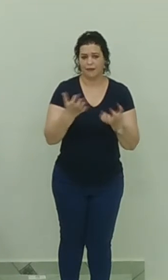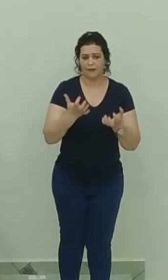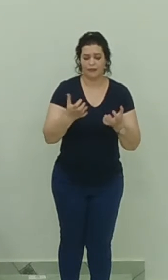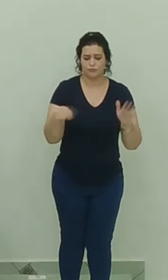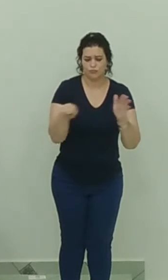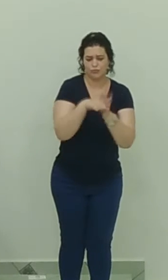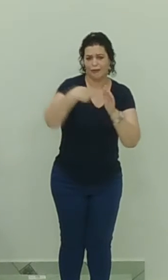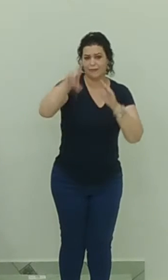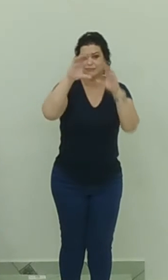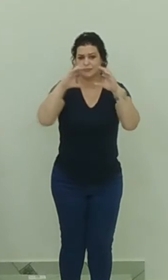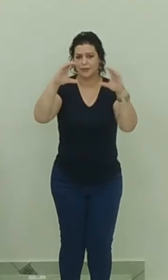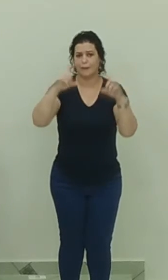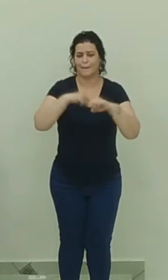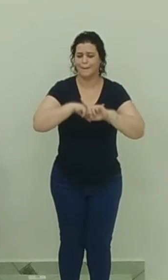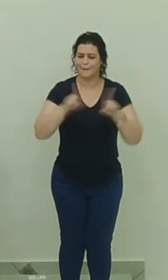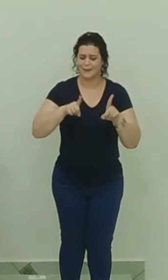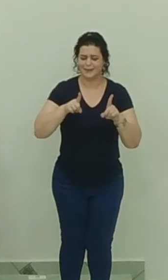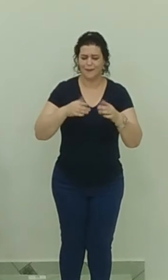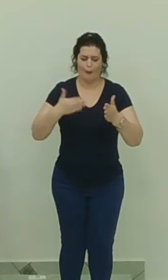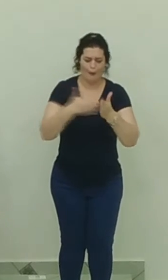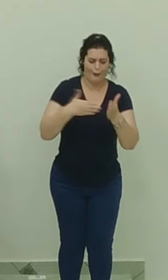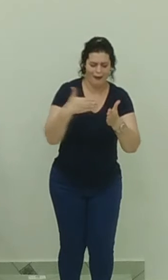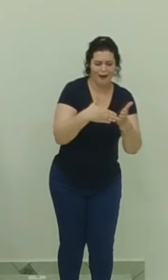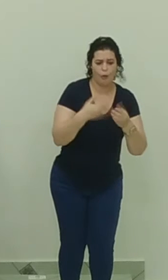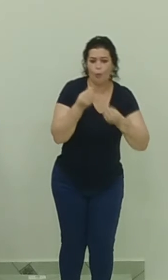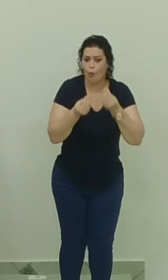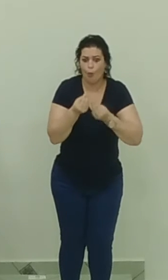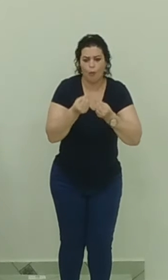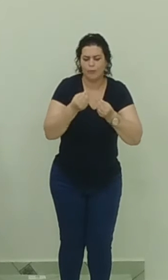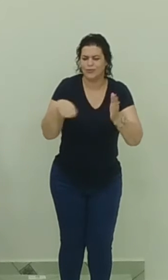também algumas barreiras a serem vencidas.